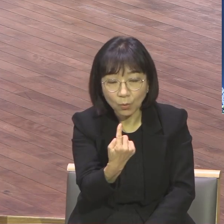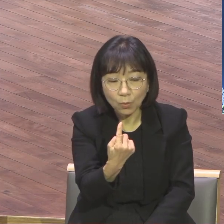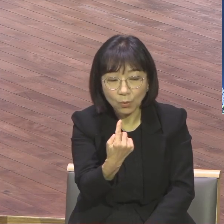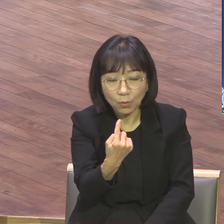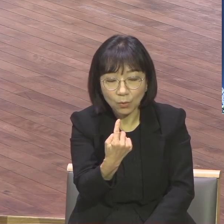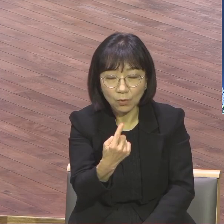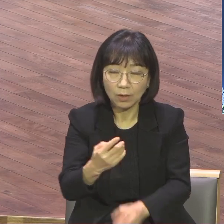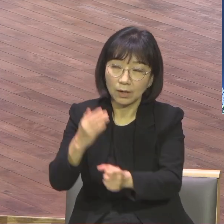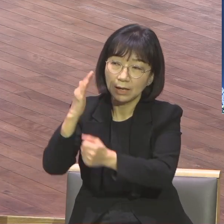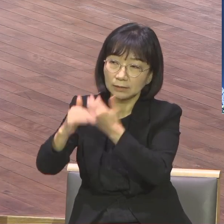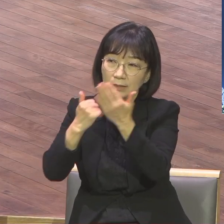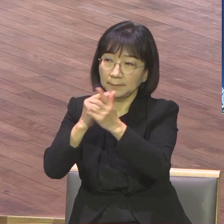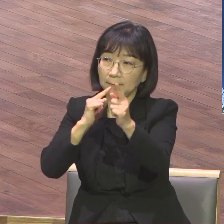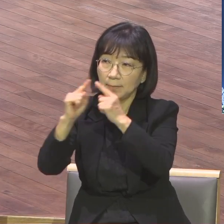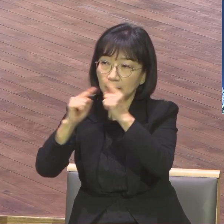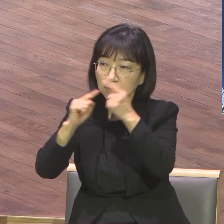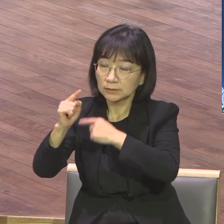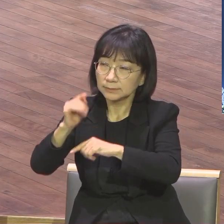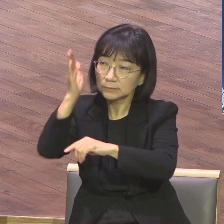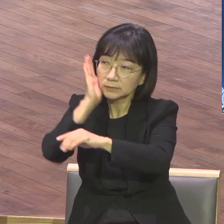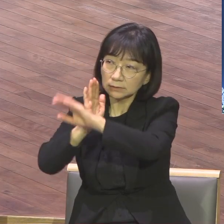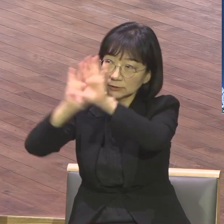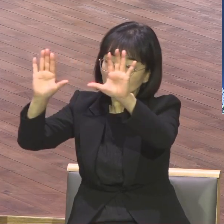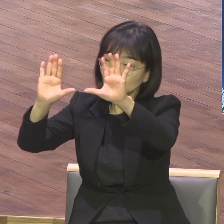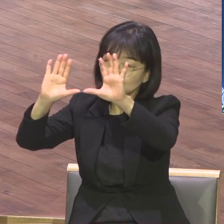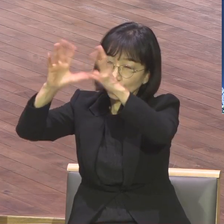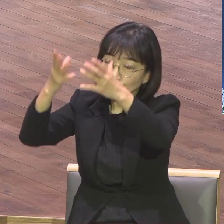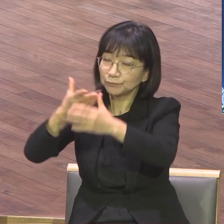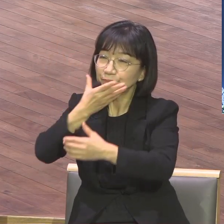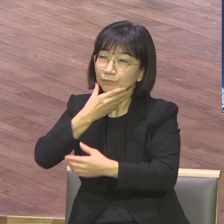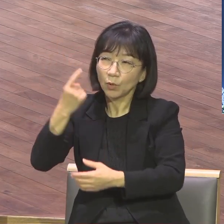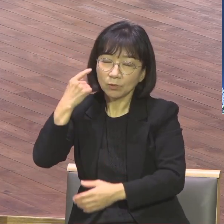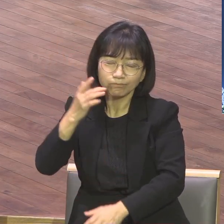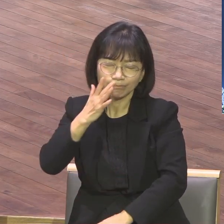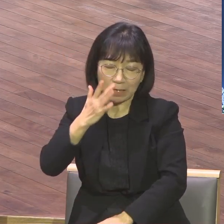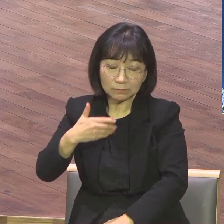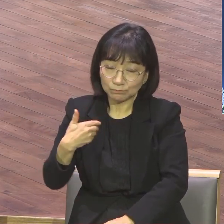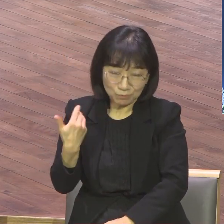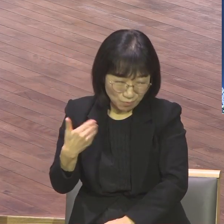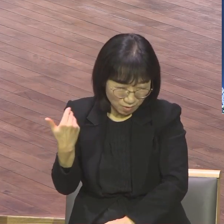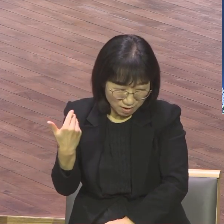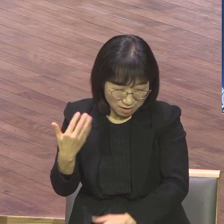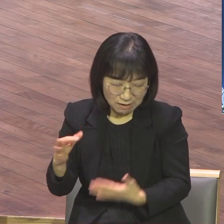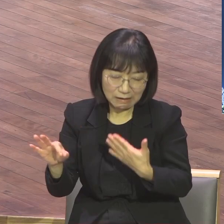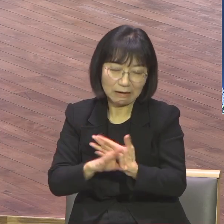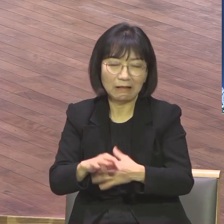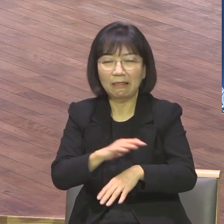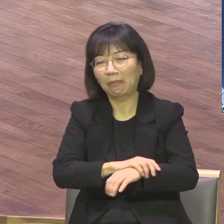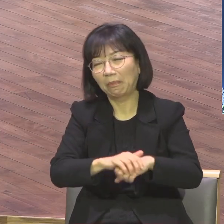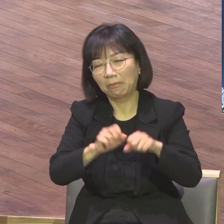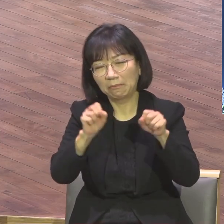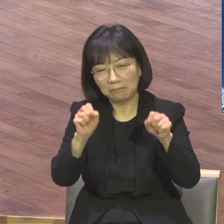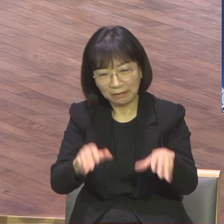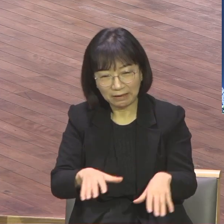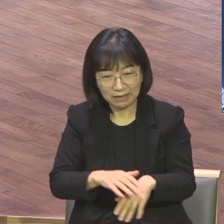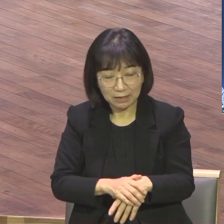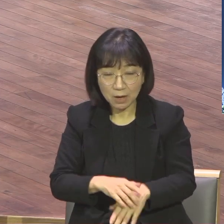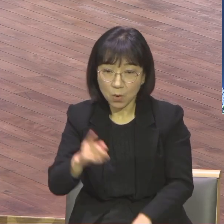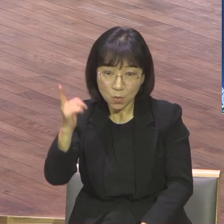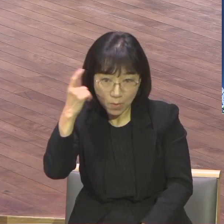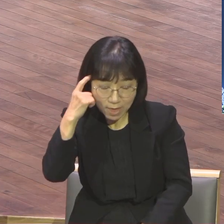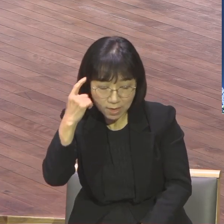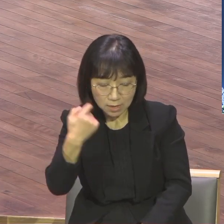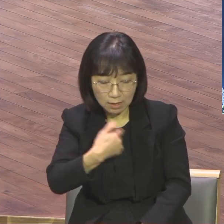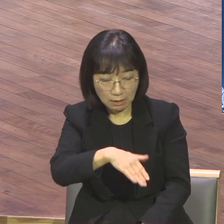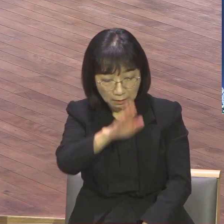즉 천국 복음을 깨닫지를 못하면 아무 소용없다. 병나면 뭐 할 거야? 또 병들, 어차피